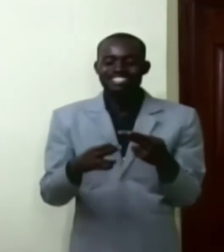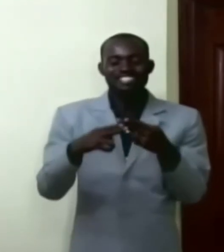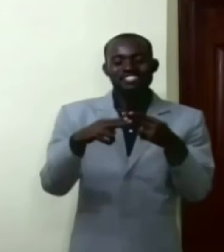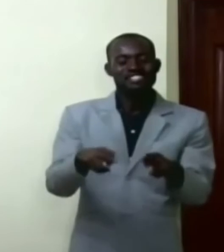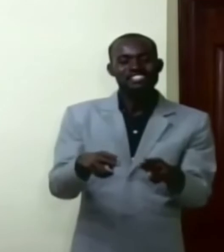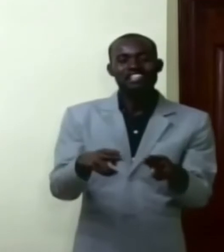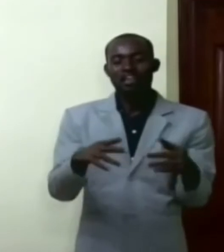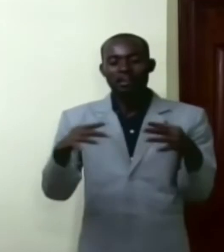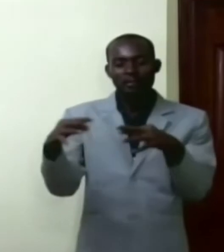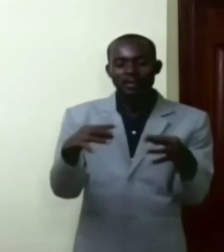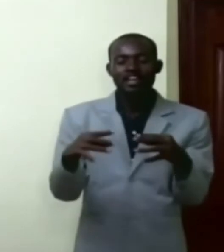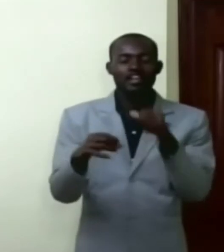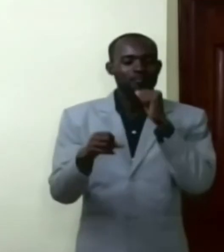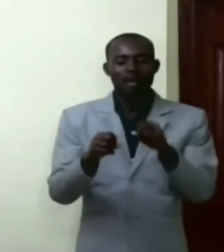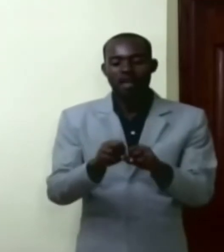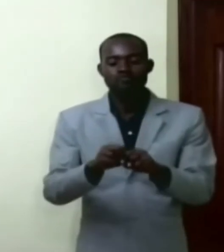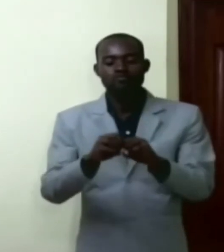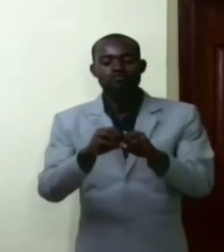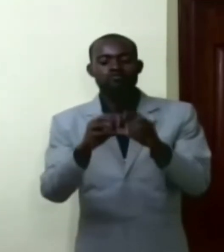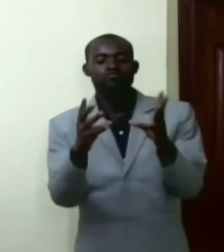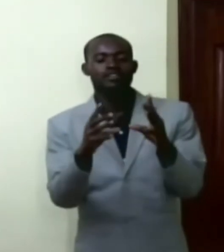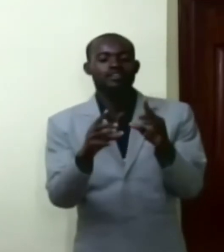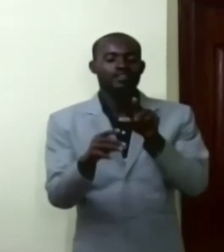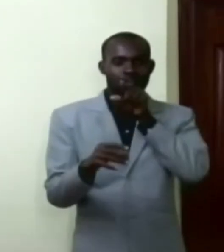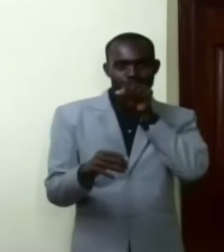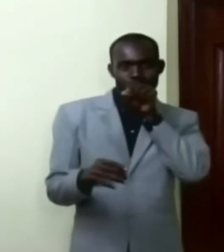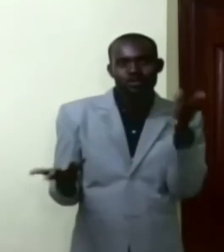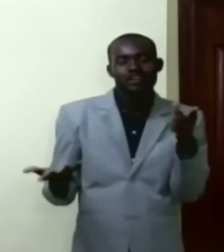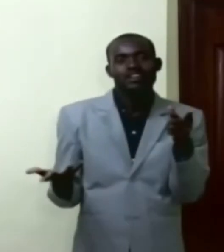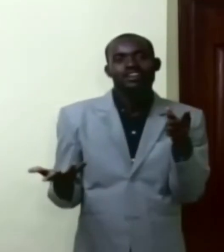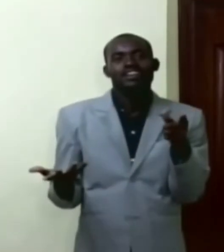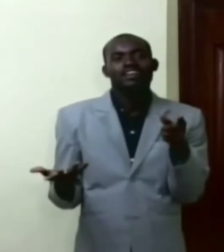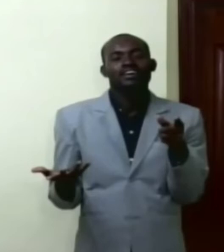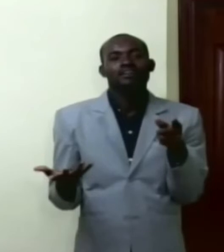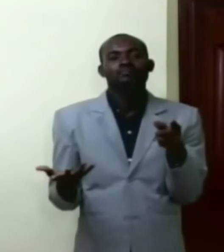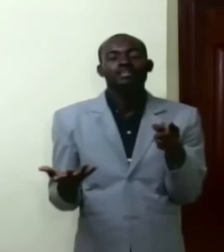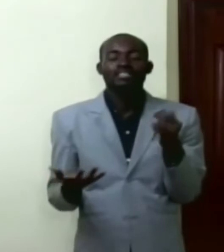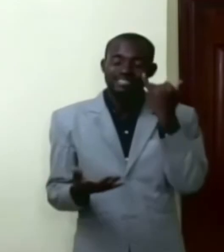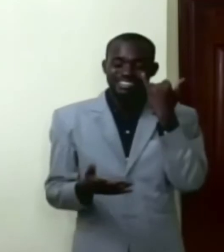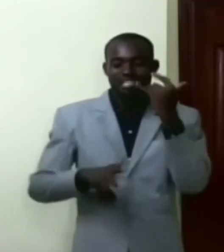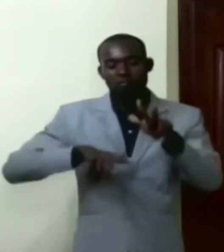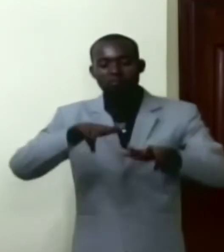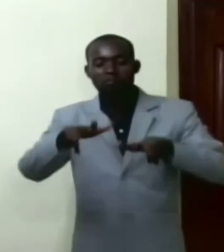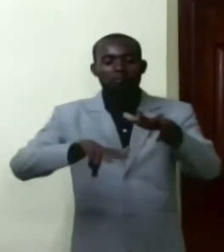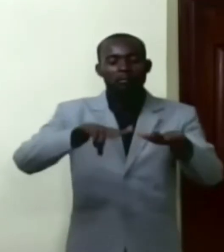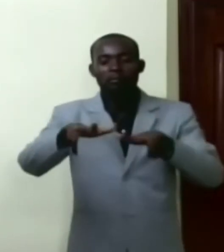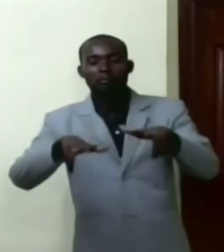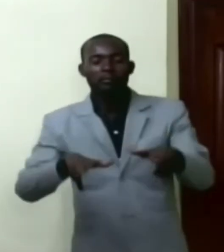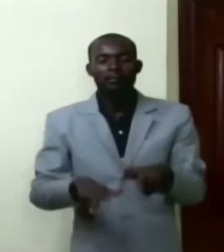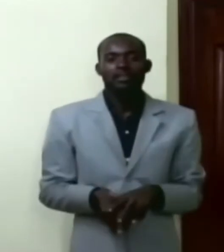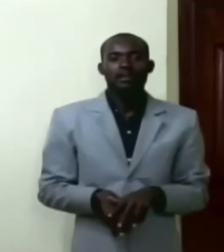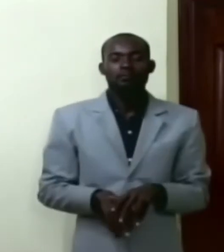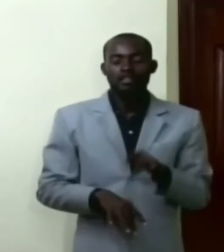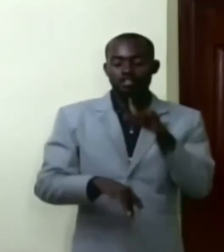Si nous marchons dans la rue, nous croisons le coronavirus parce que nous ne savons pas côté lié. Nous ne savons pas qui porte nous dans le moyen. Nous